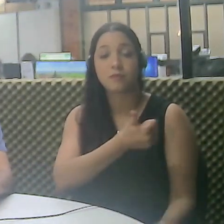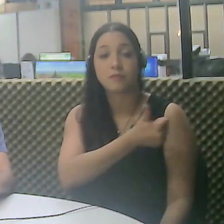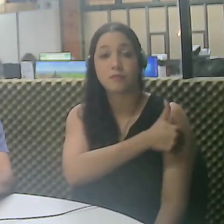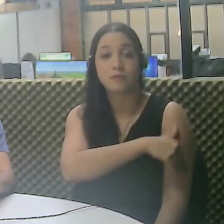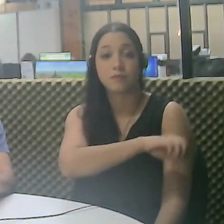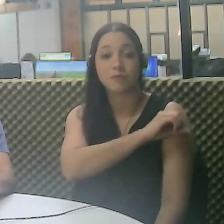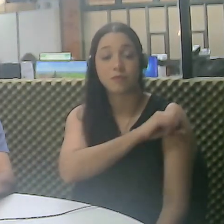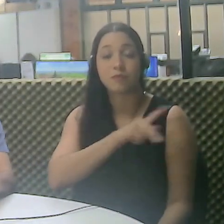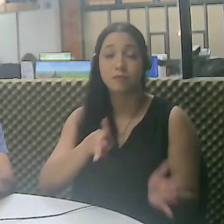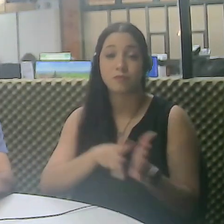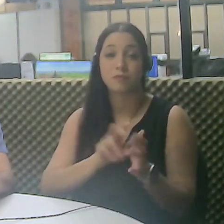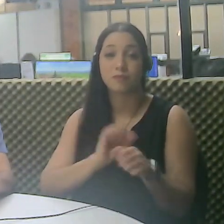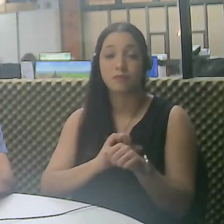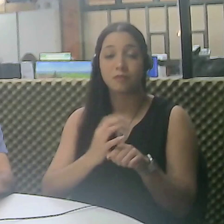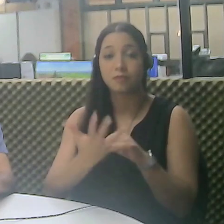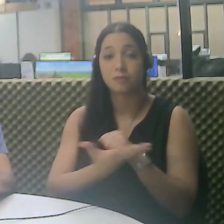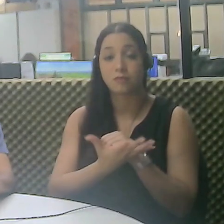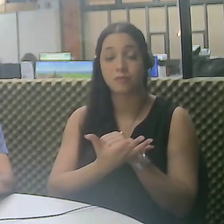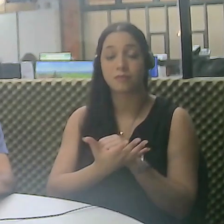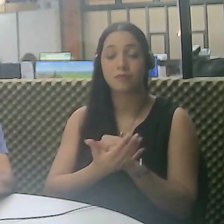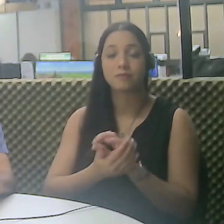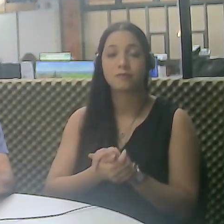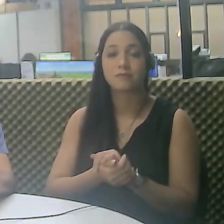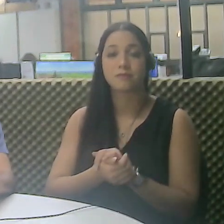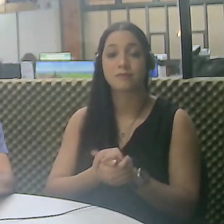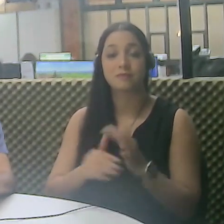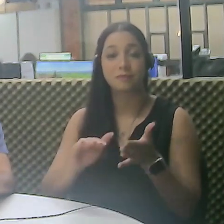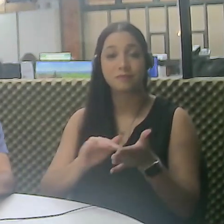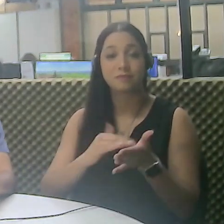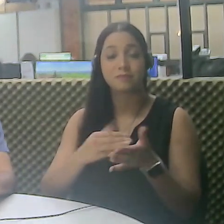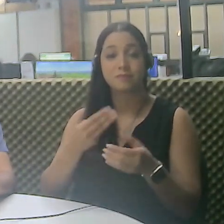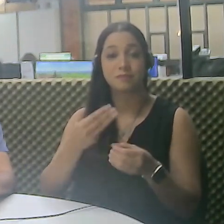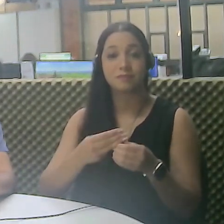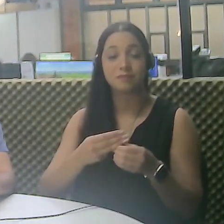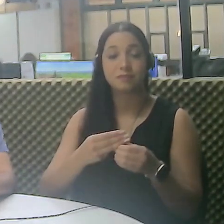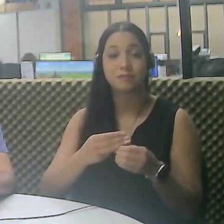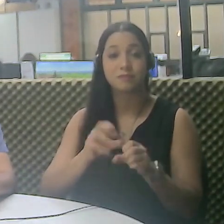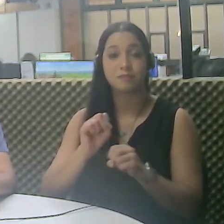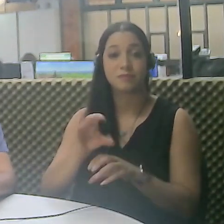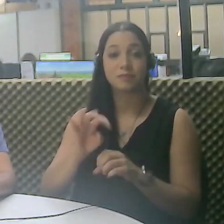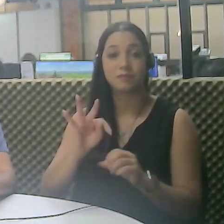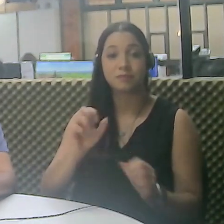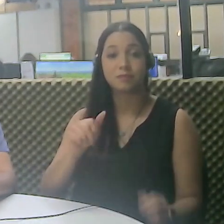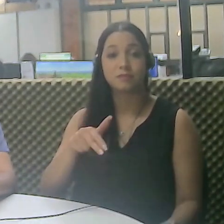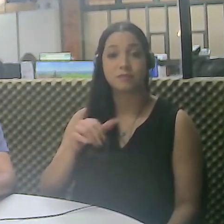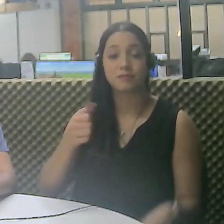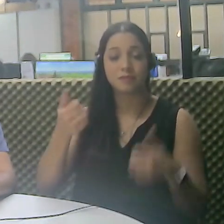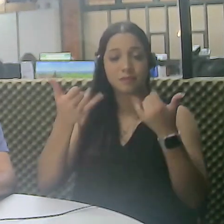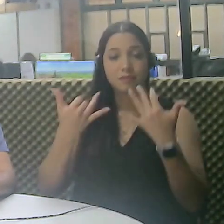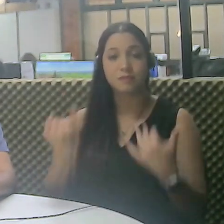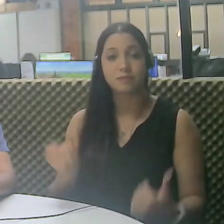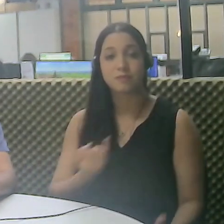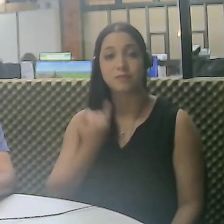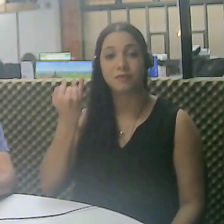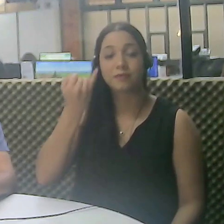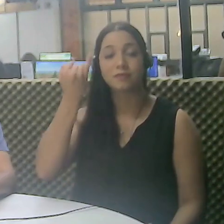pela pandemia de Covid-19. A secretária de Educação, Tânia Toledo, explica a importância do Pacto